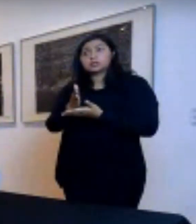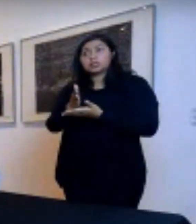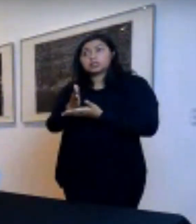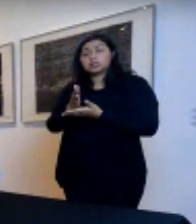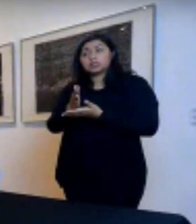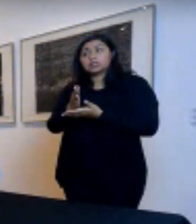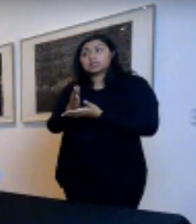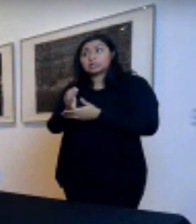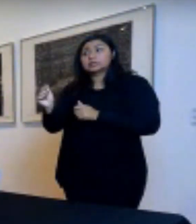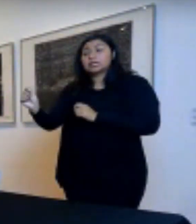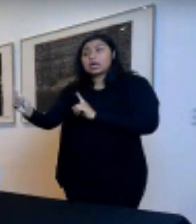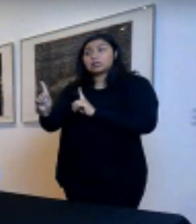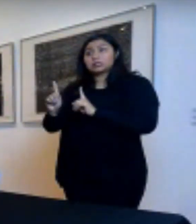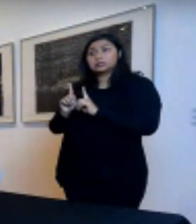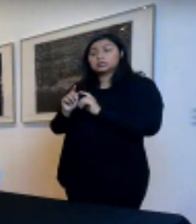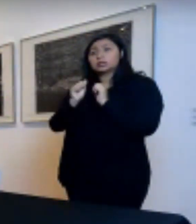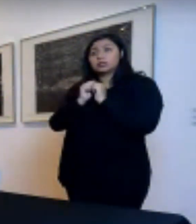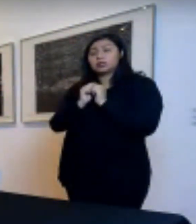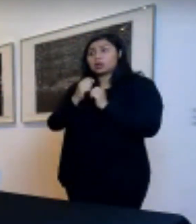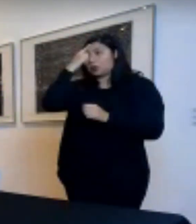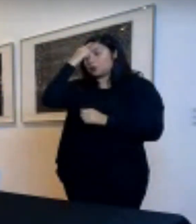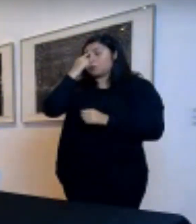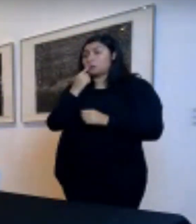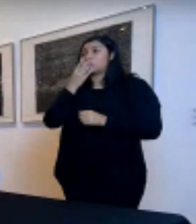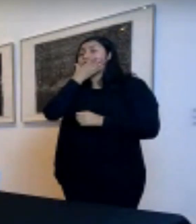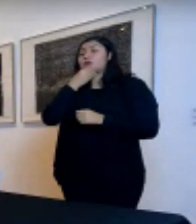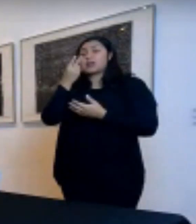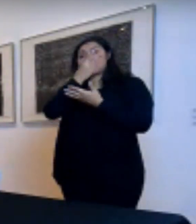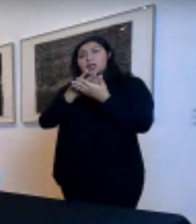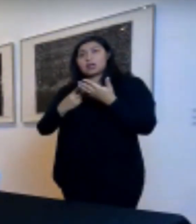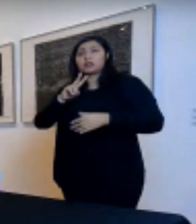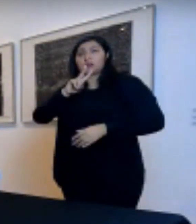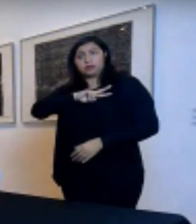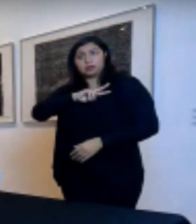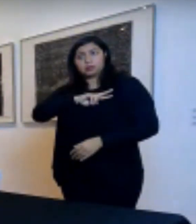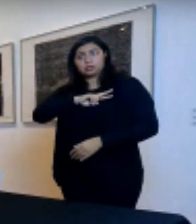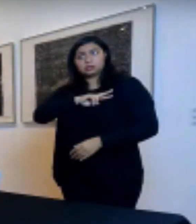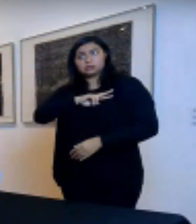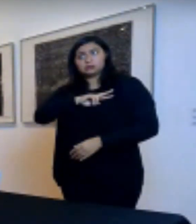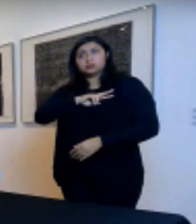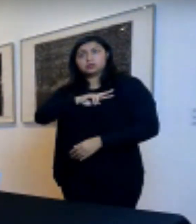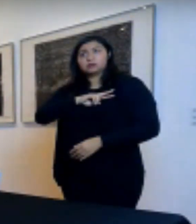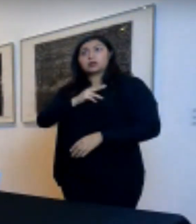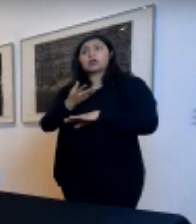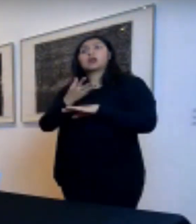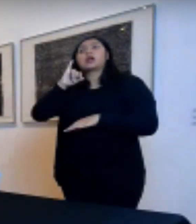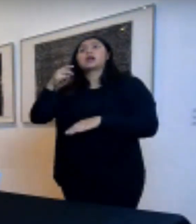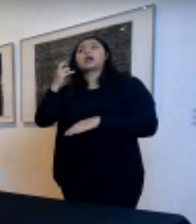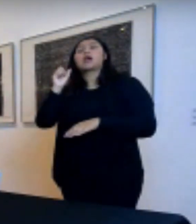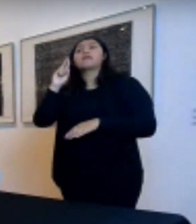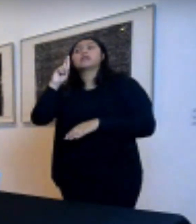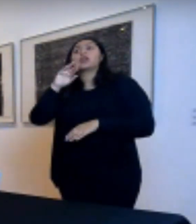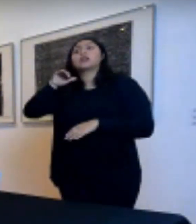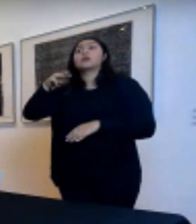acompañe el Museo de Bellas Artes de Valparaíso. Está por ahí Javier Muñoz. Javier,